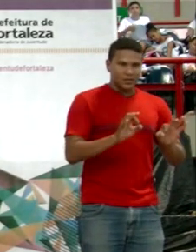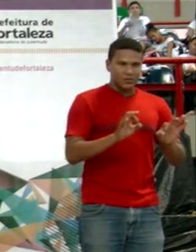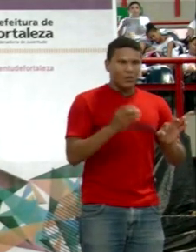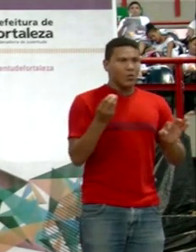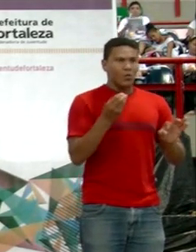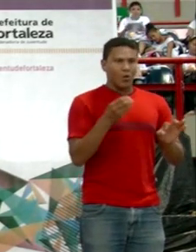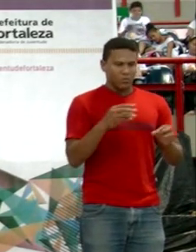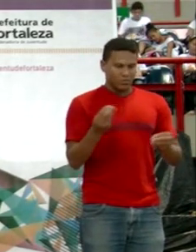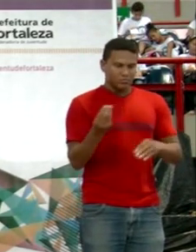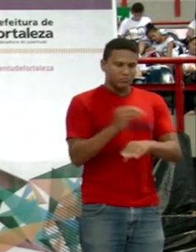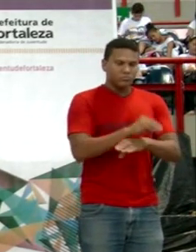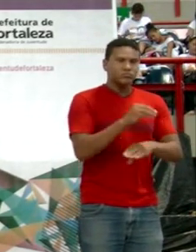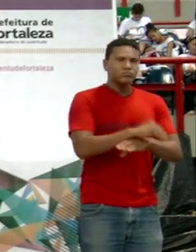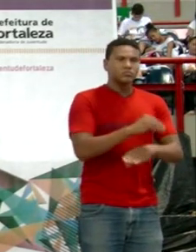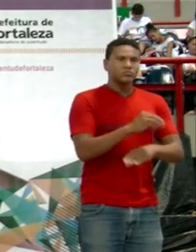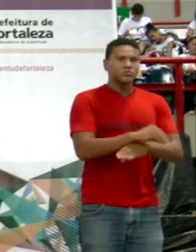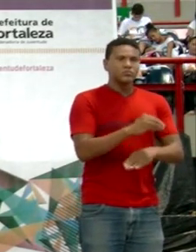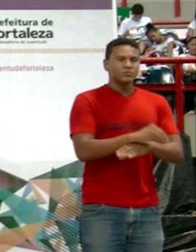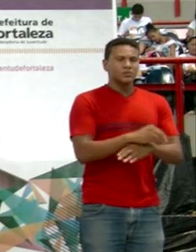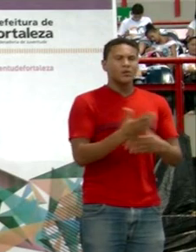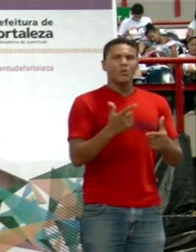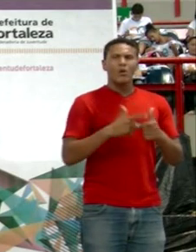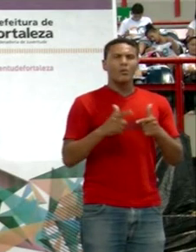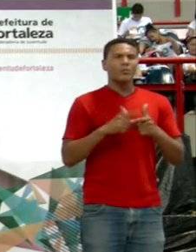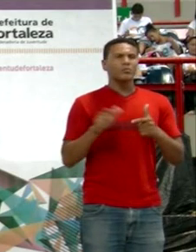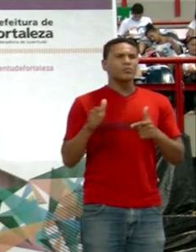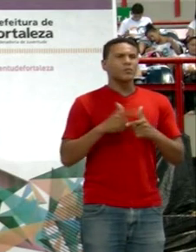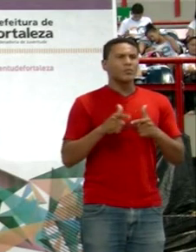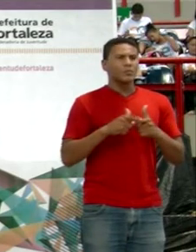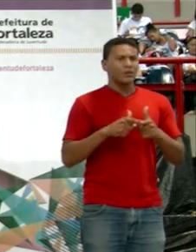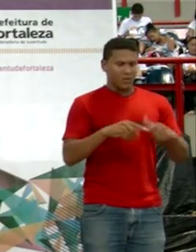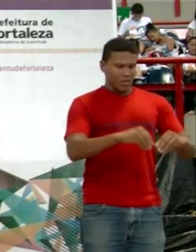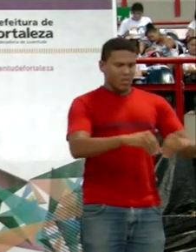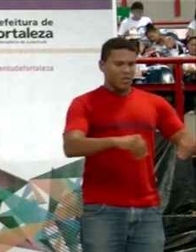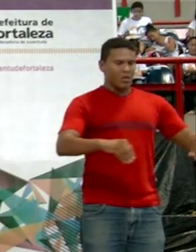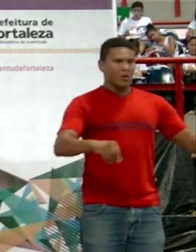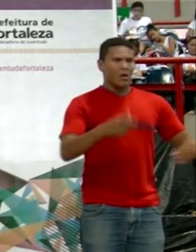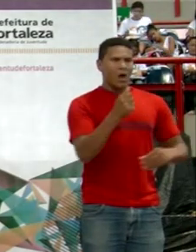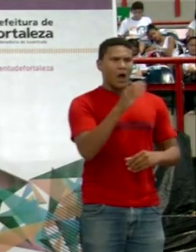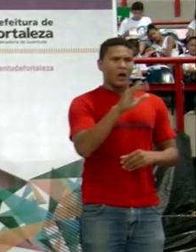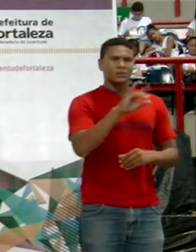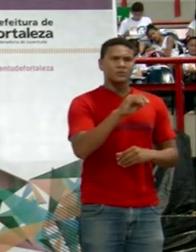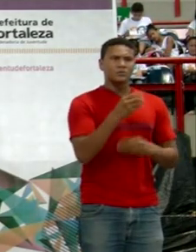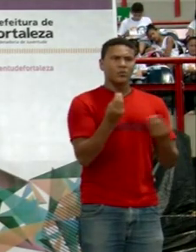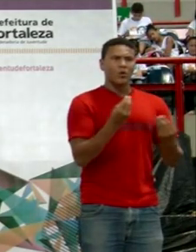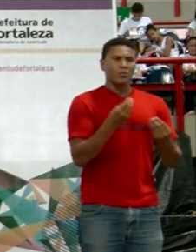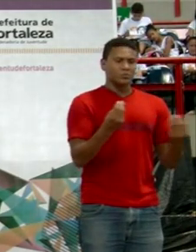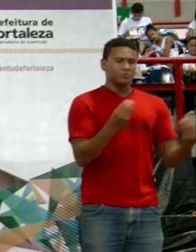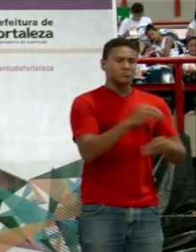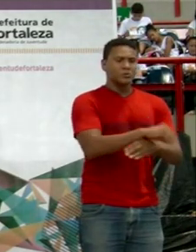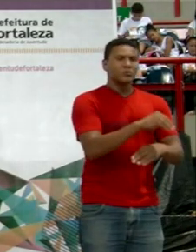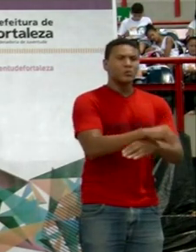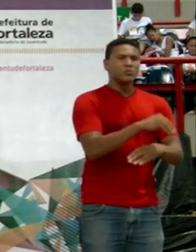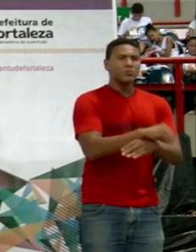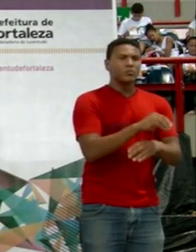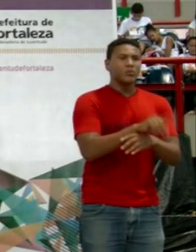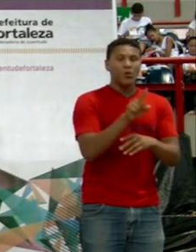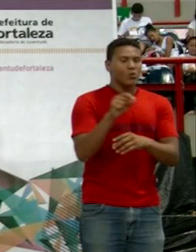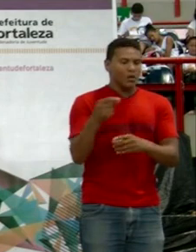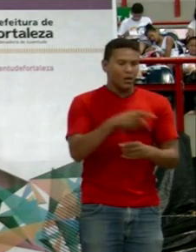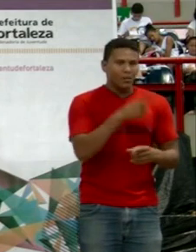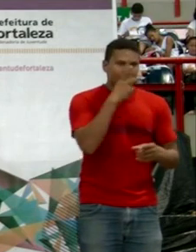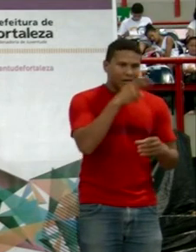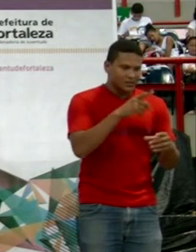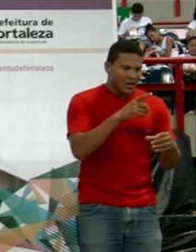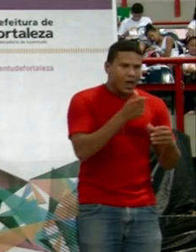meio é o... Qual é o problema aí, gente? É que o solo está ficando o quê? Ácido. Então você tem que colocar uma substância de